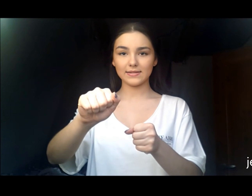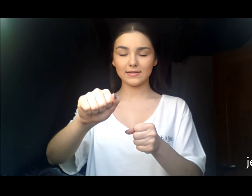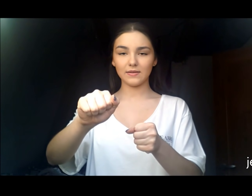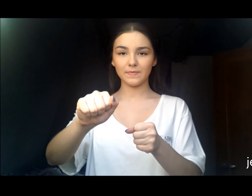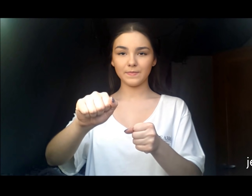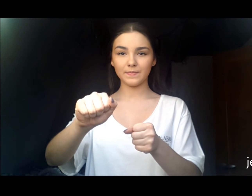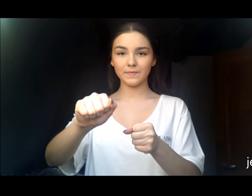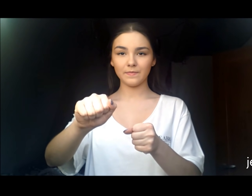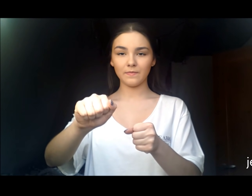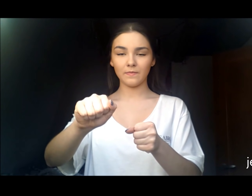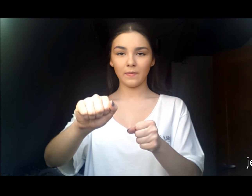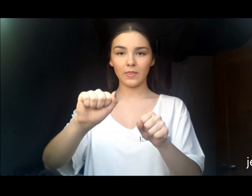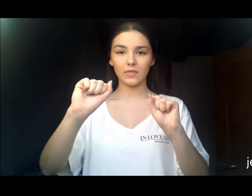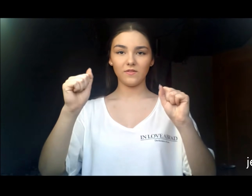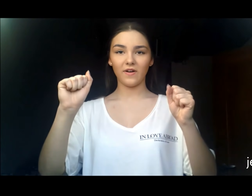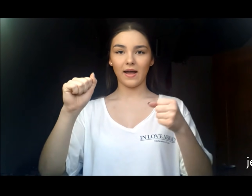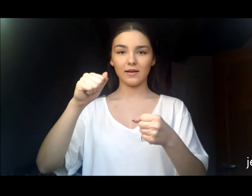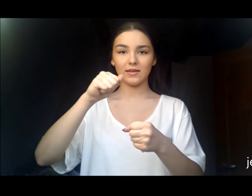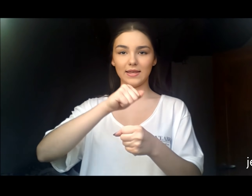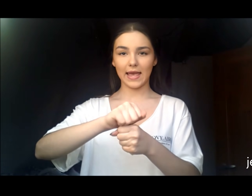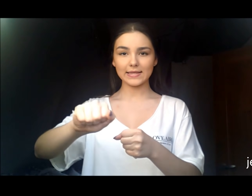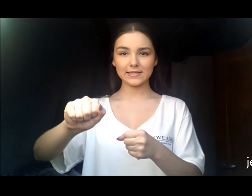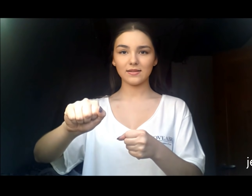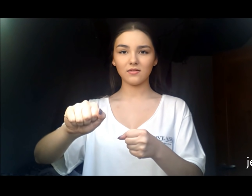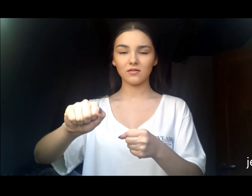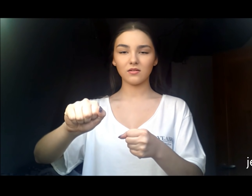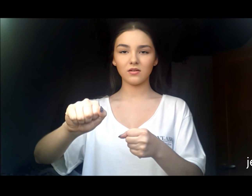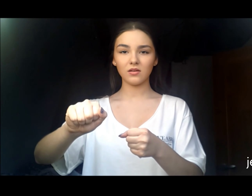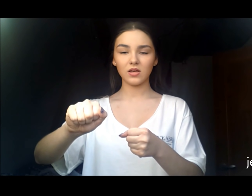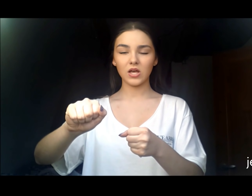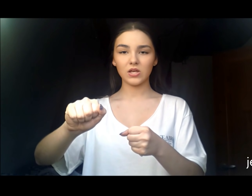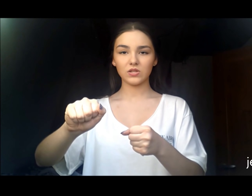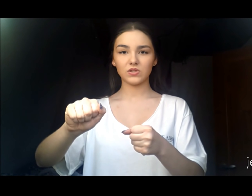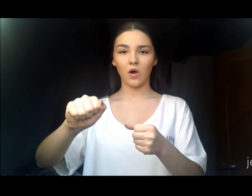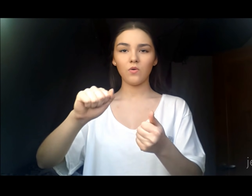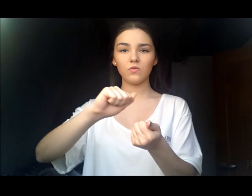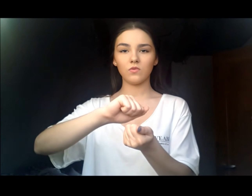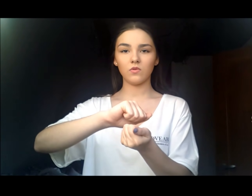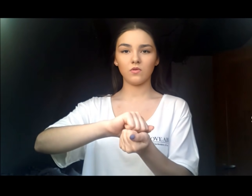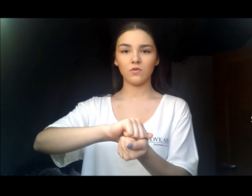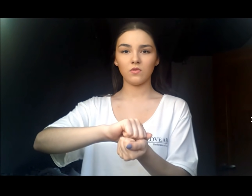Jest. Dwa, jest. Są.